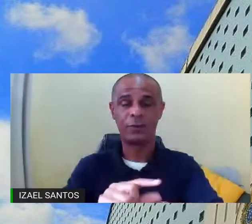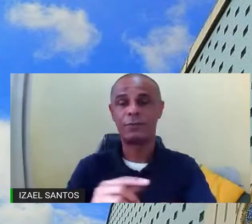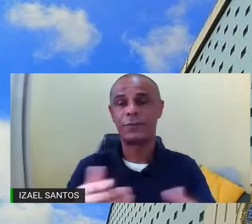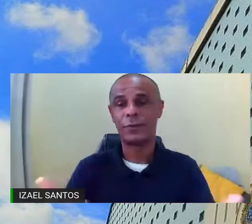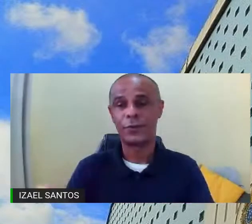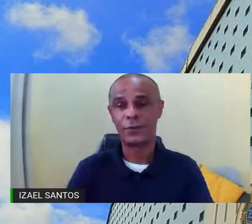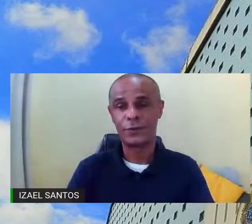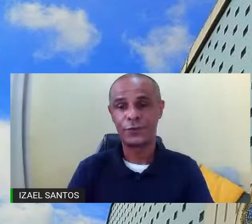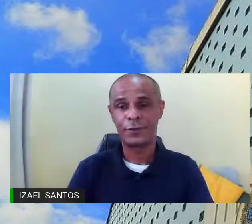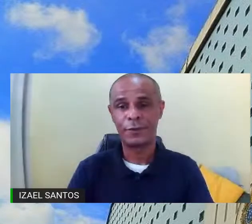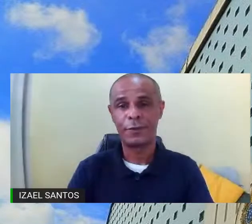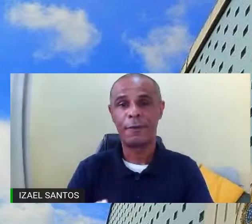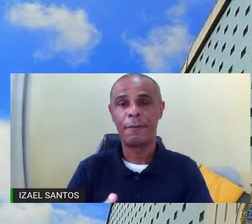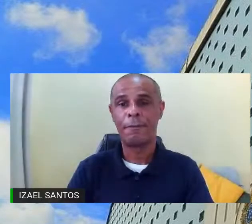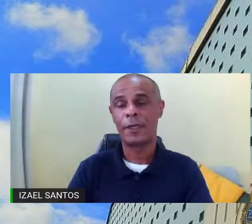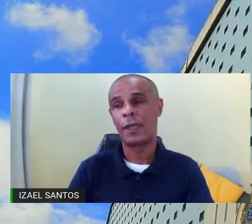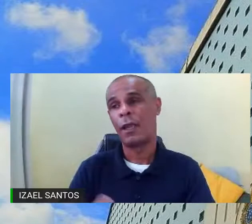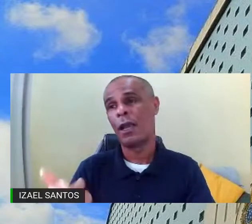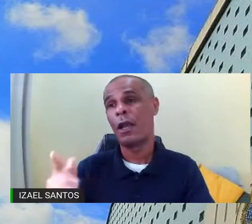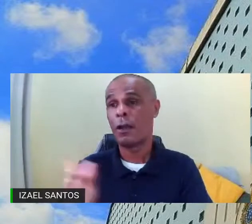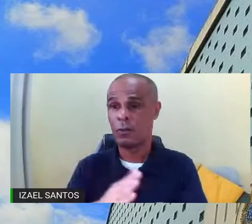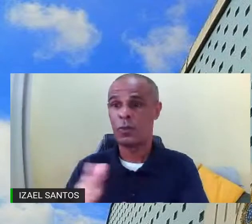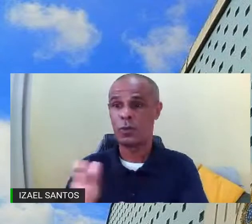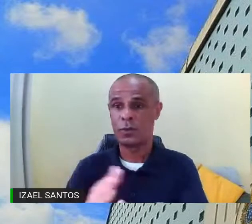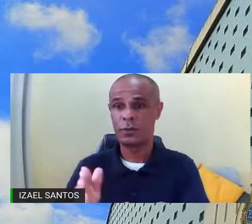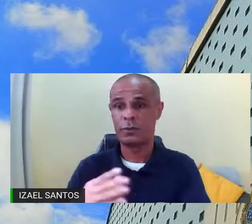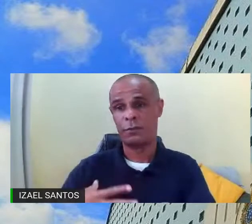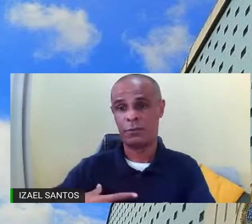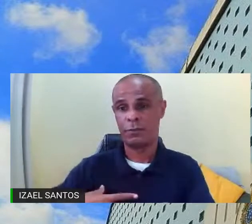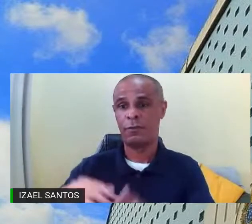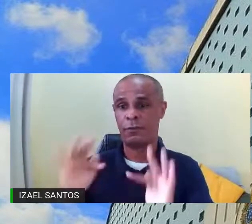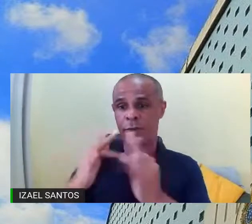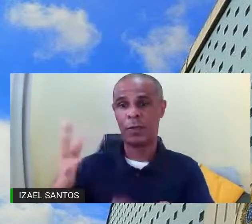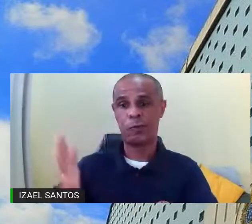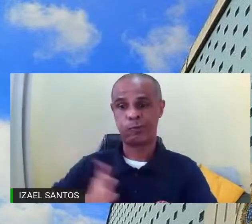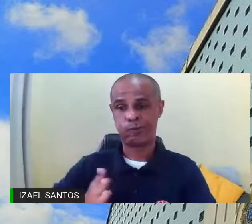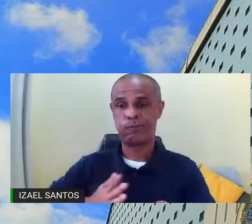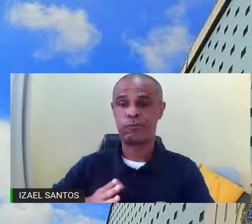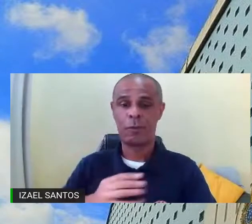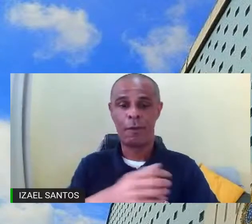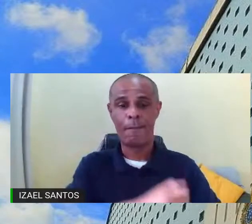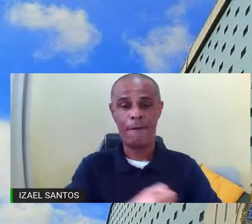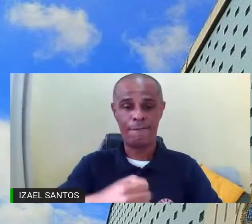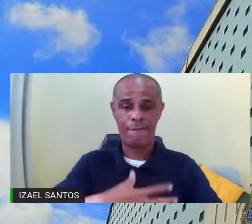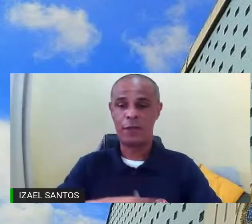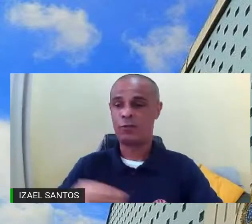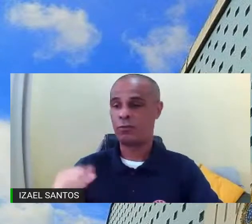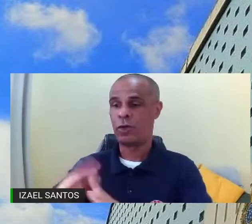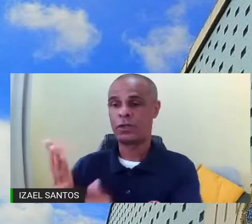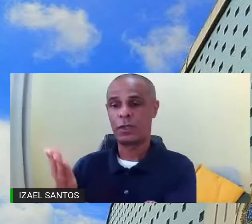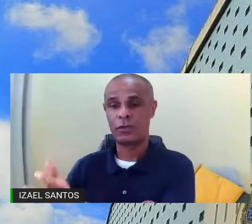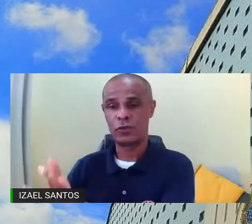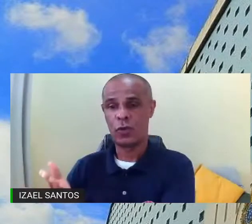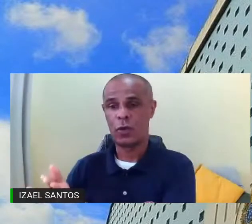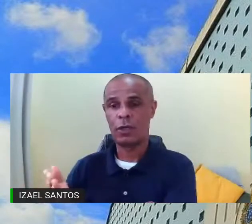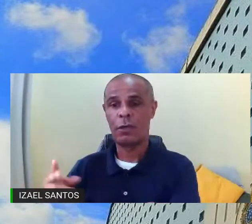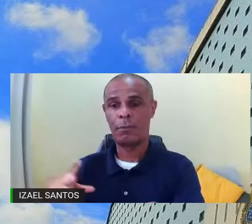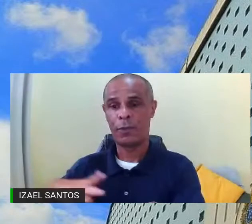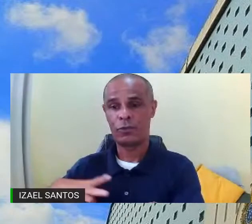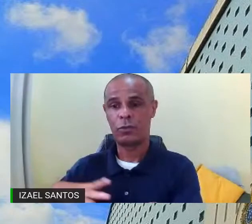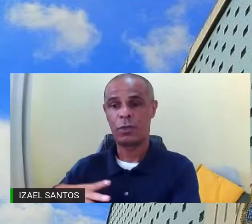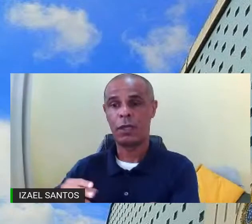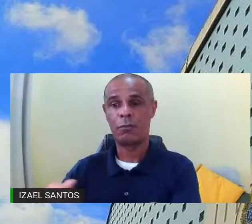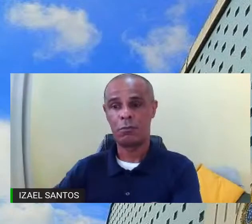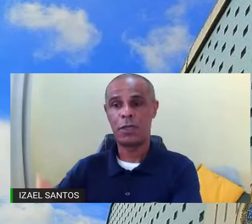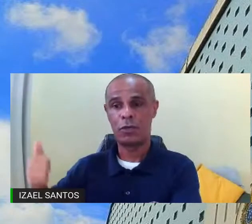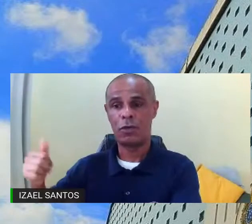escolas particulares ou podem sustentá-los, enquanto os outros podem ir para o ensino superior, se preparar para o